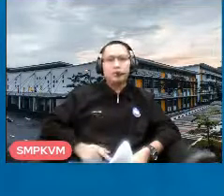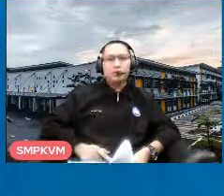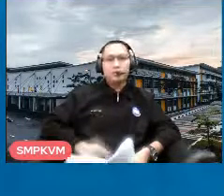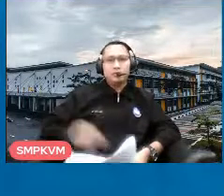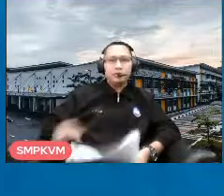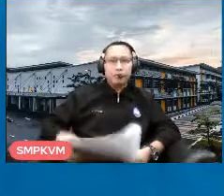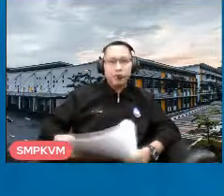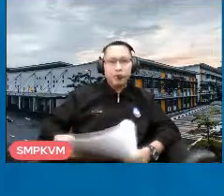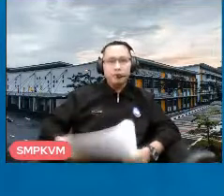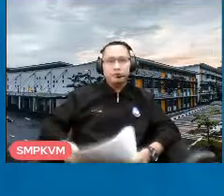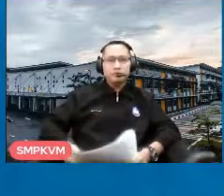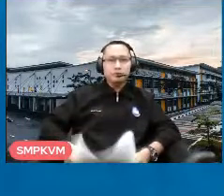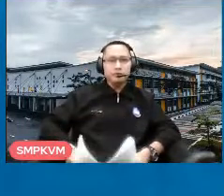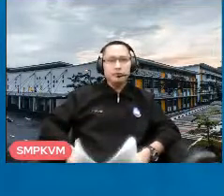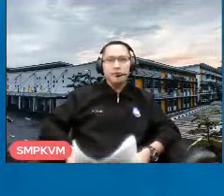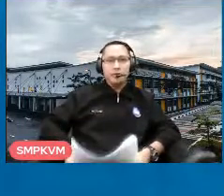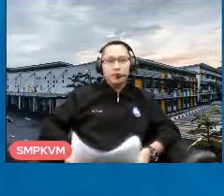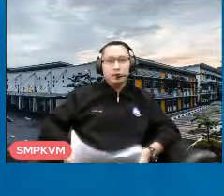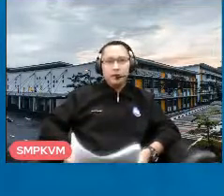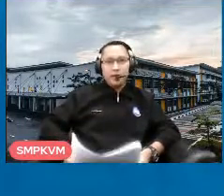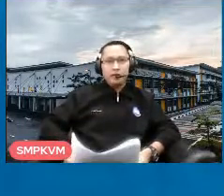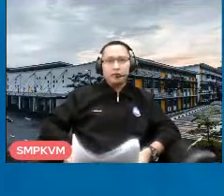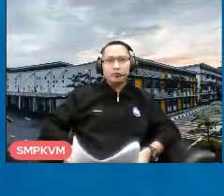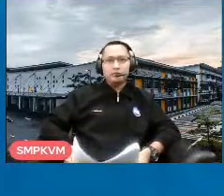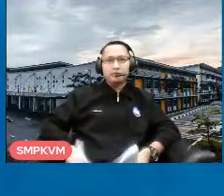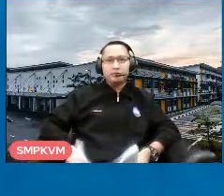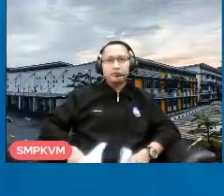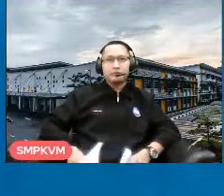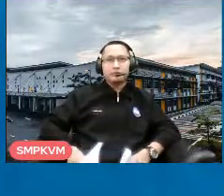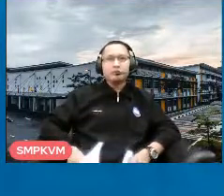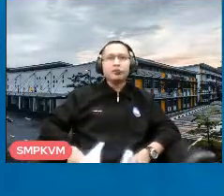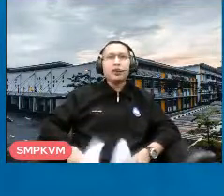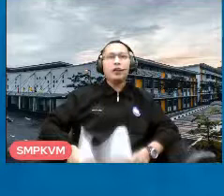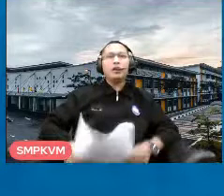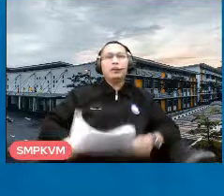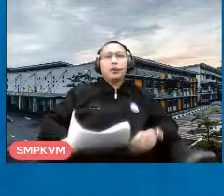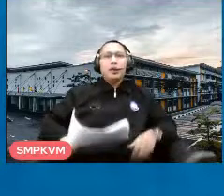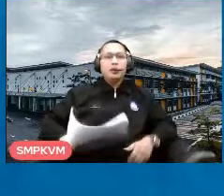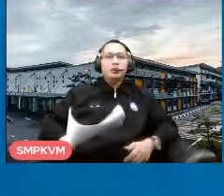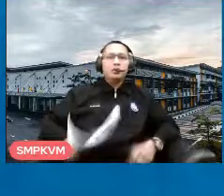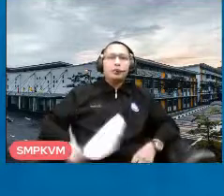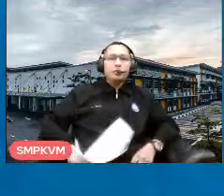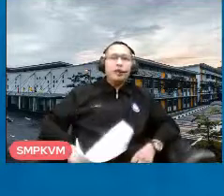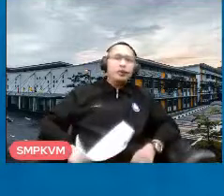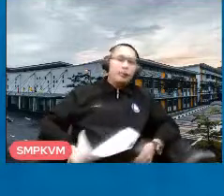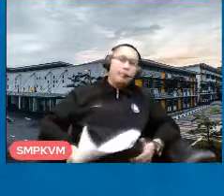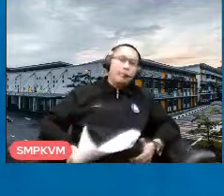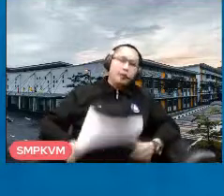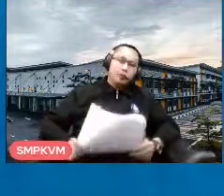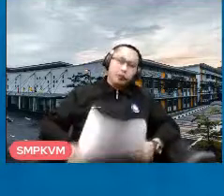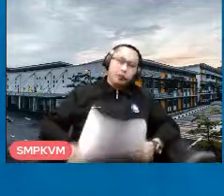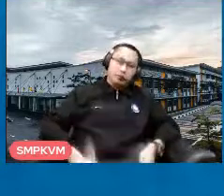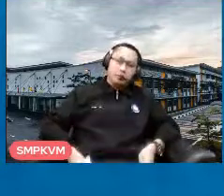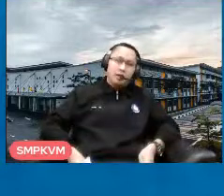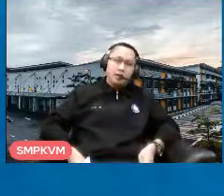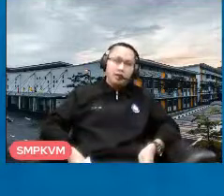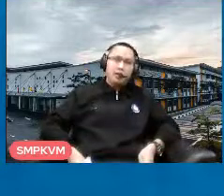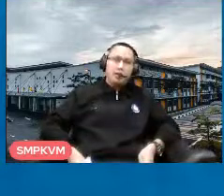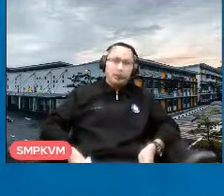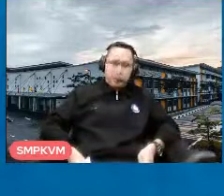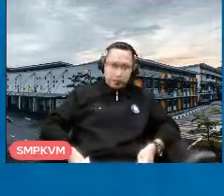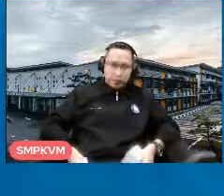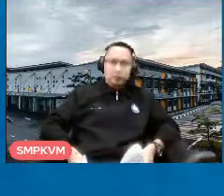tuh Oke next Oke bergantung samsing mengunggu